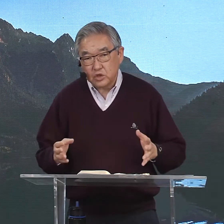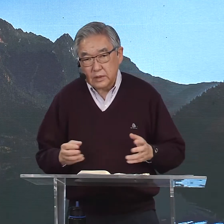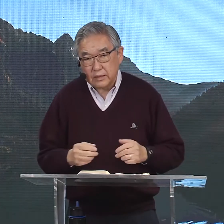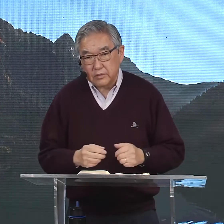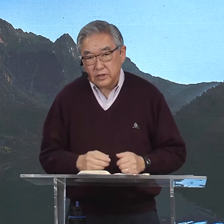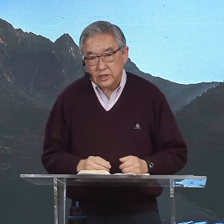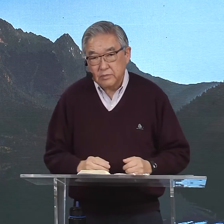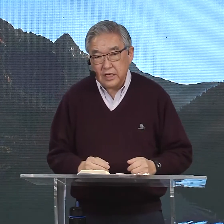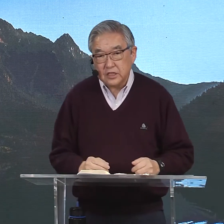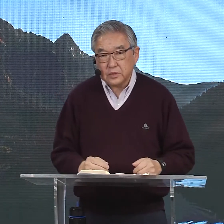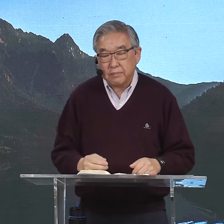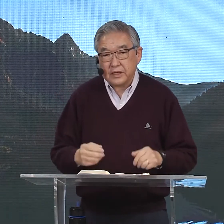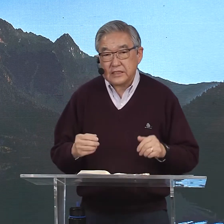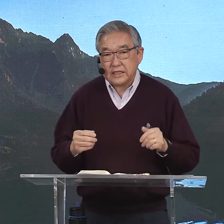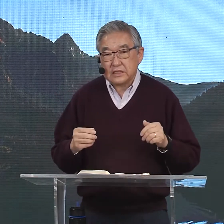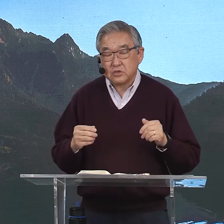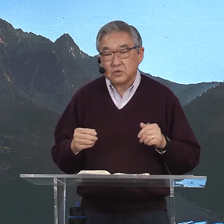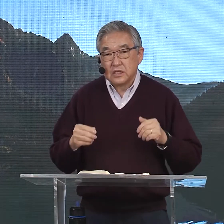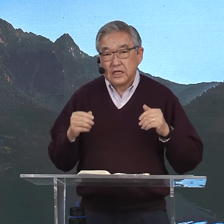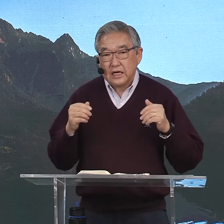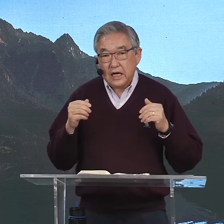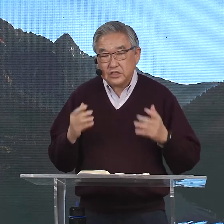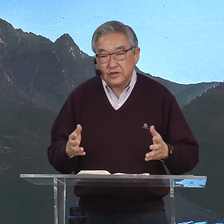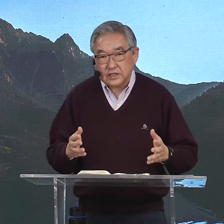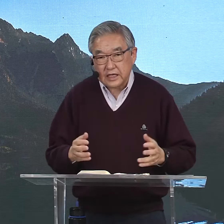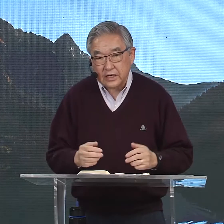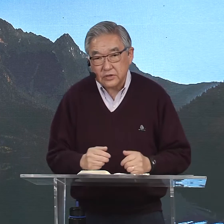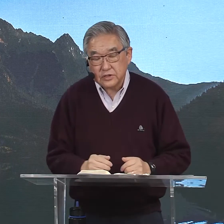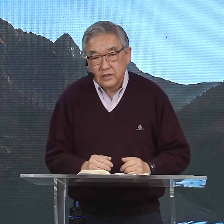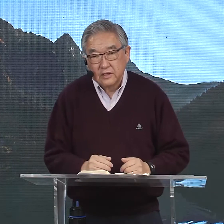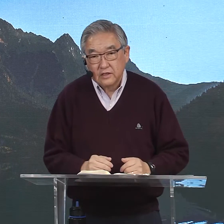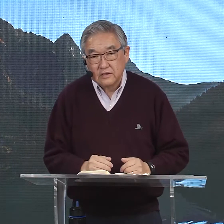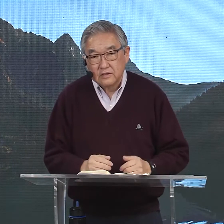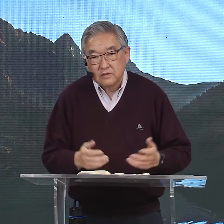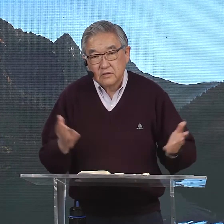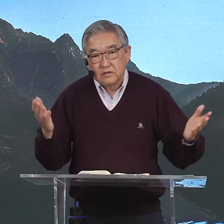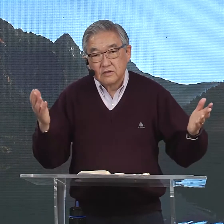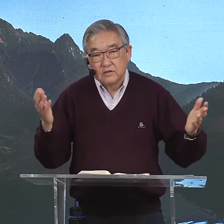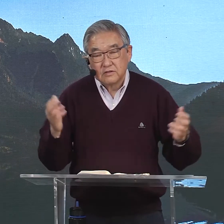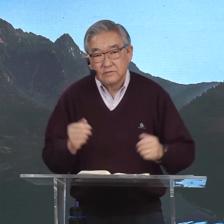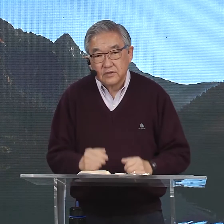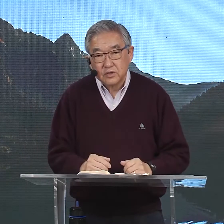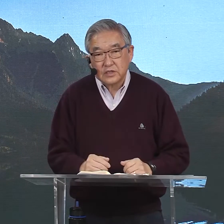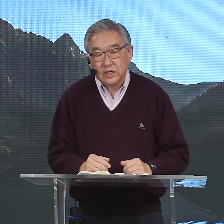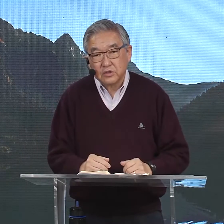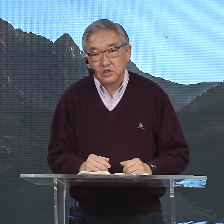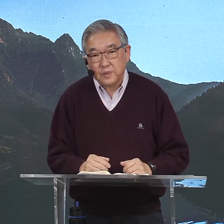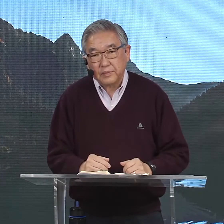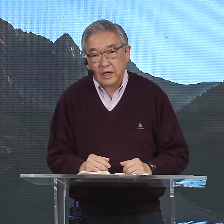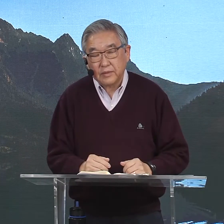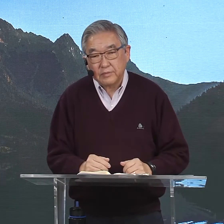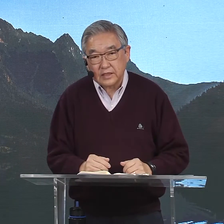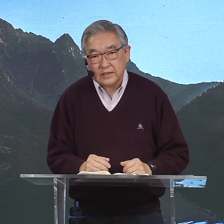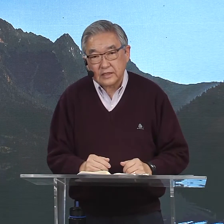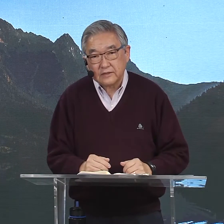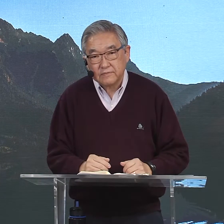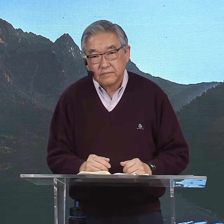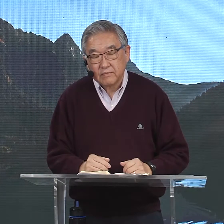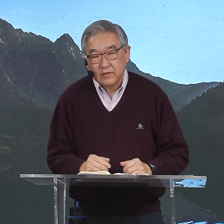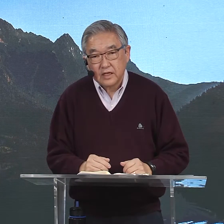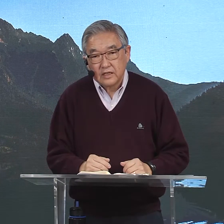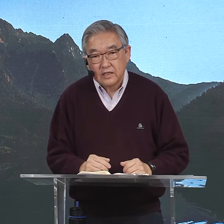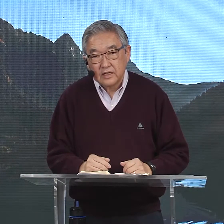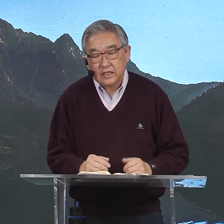vale da sombra da morte mesmo na presença dos adversários que o senhor nos preparam uma